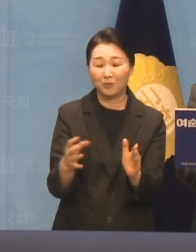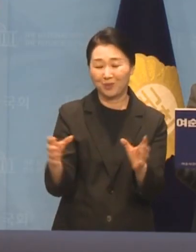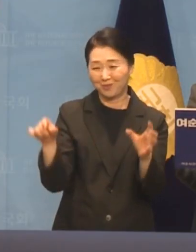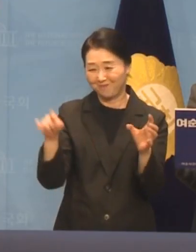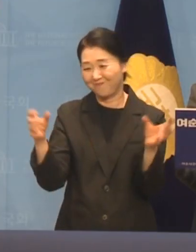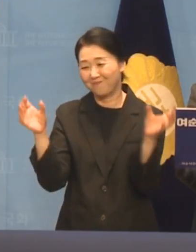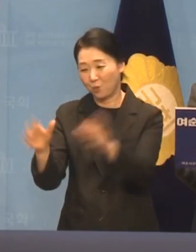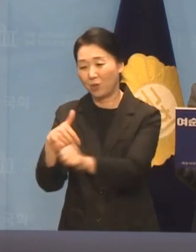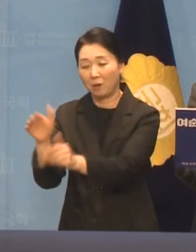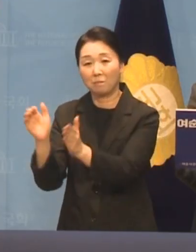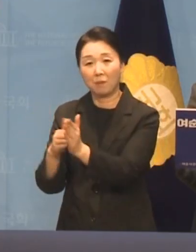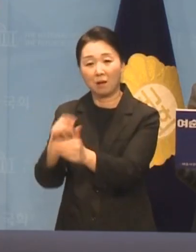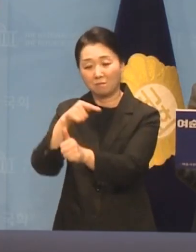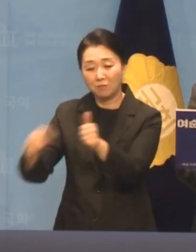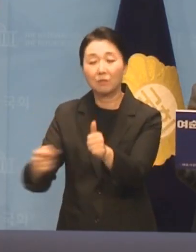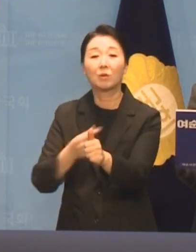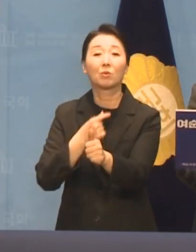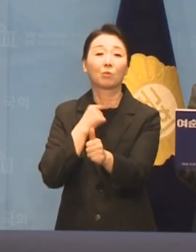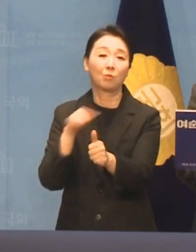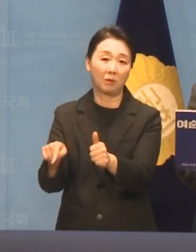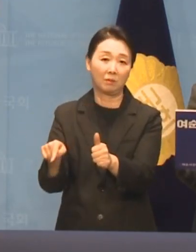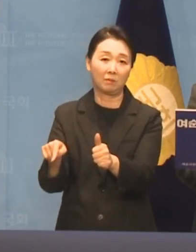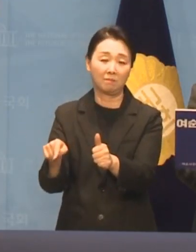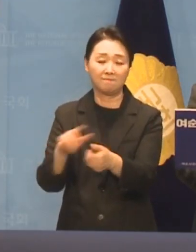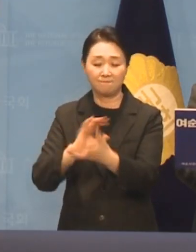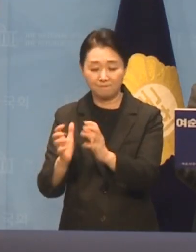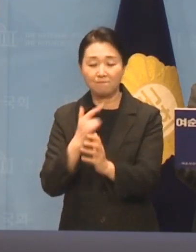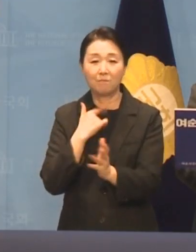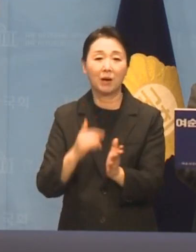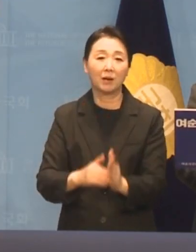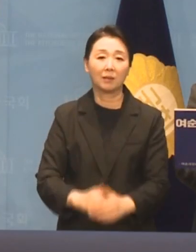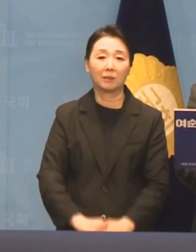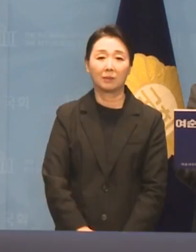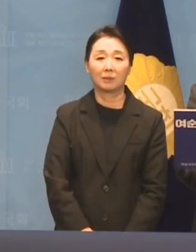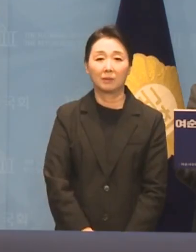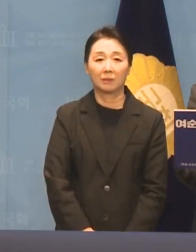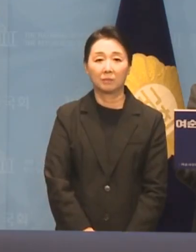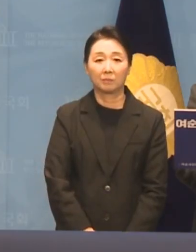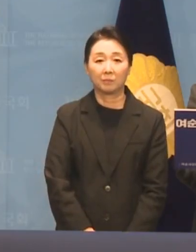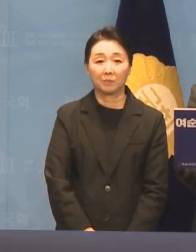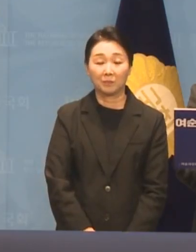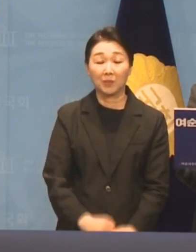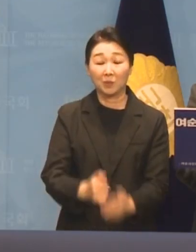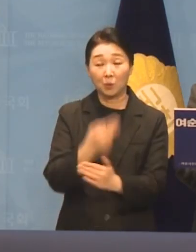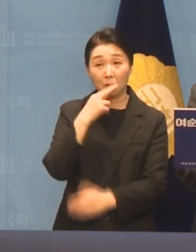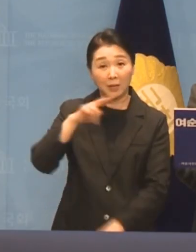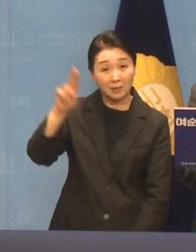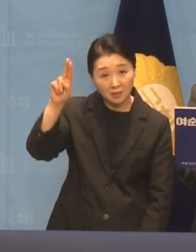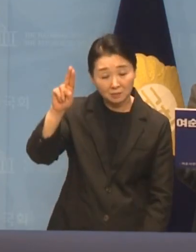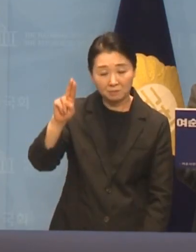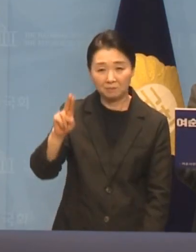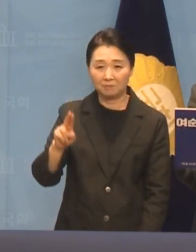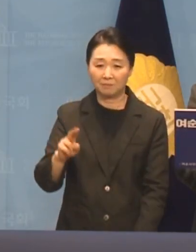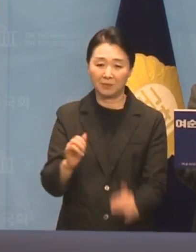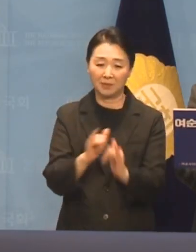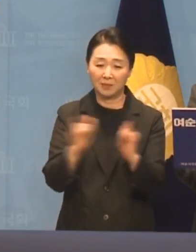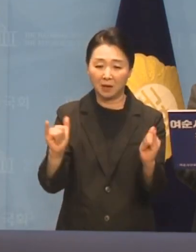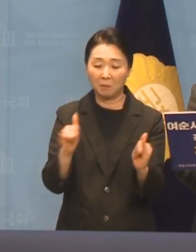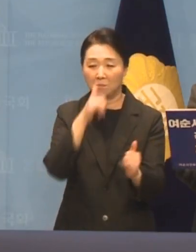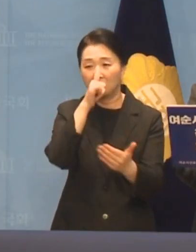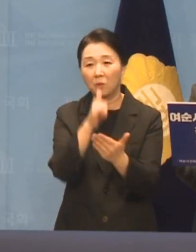보내 제거하겠다는 방안까지 모의했습니다. 나치의 반인륜적 범죄와도 다를 바